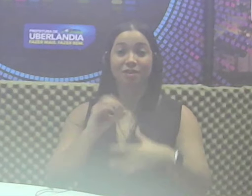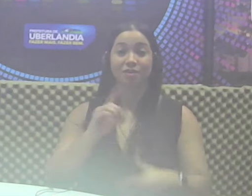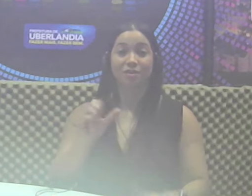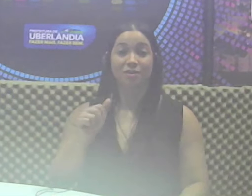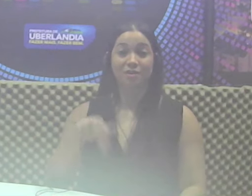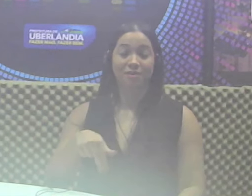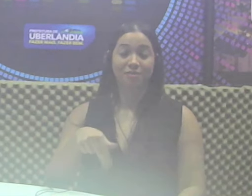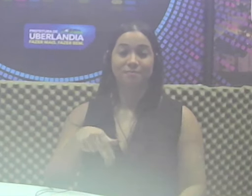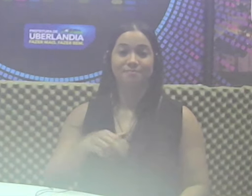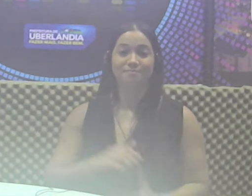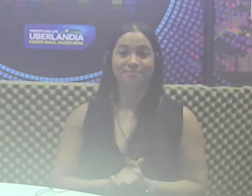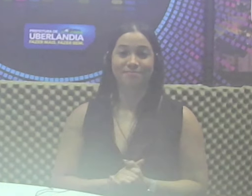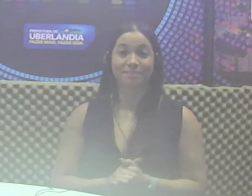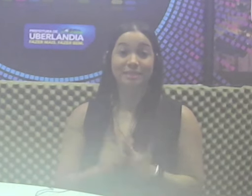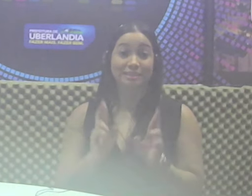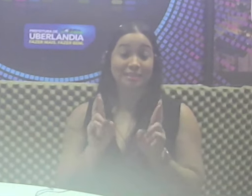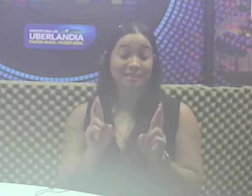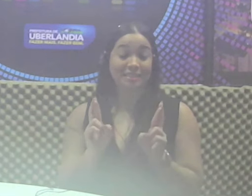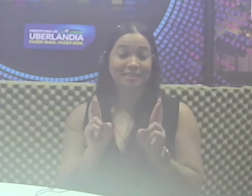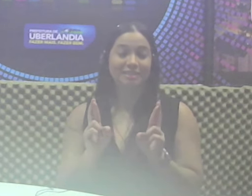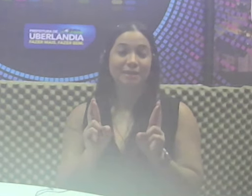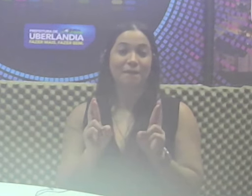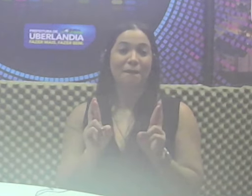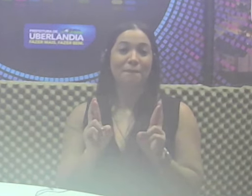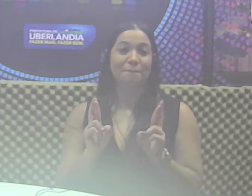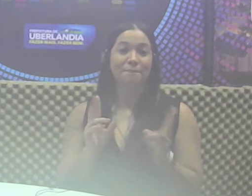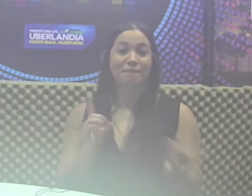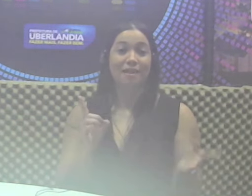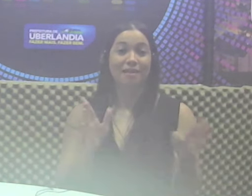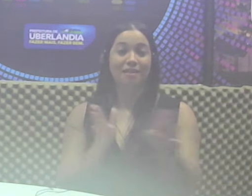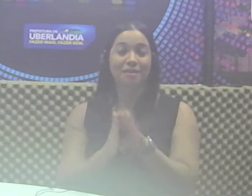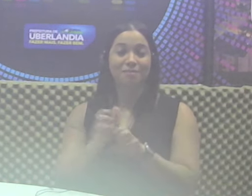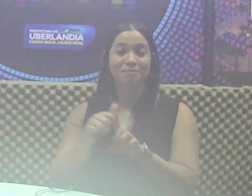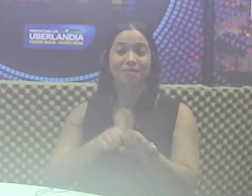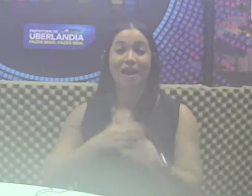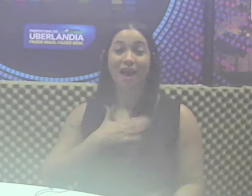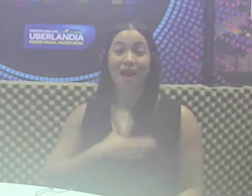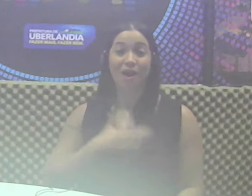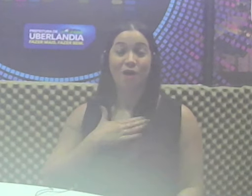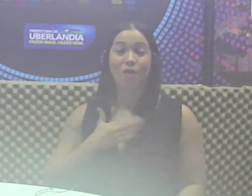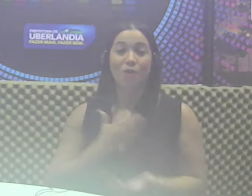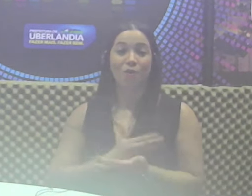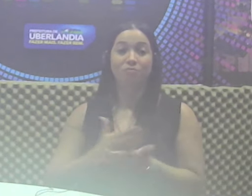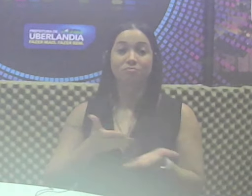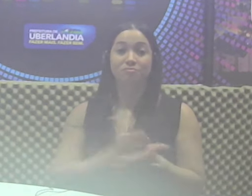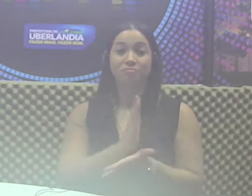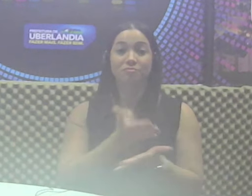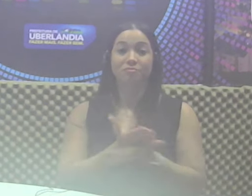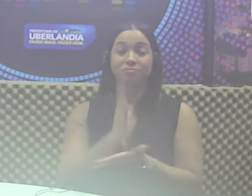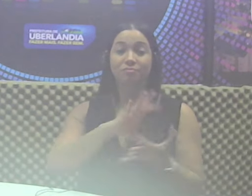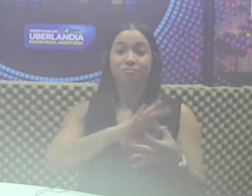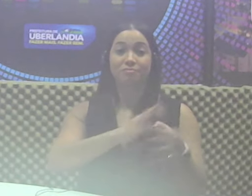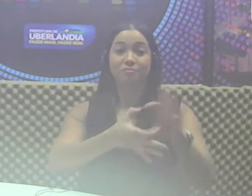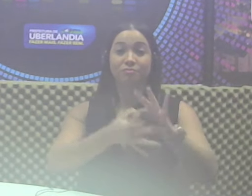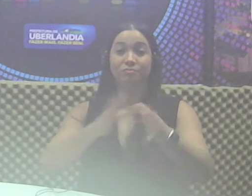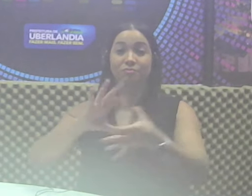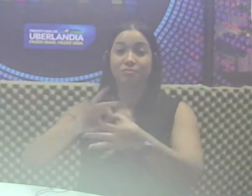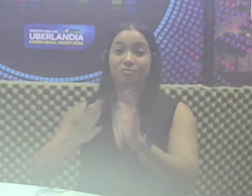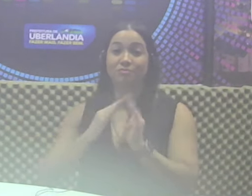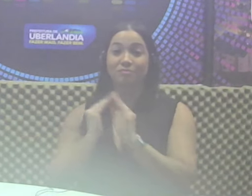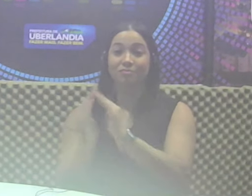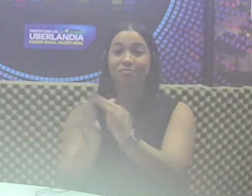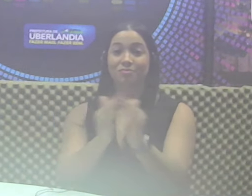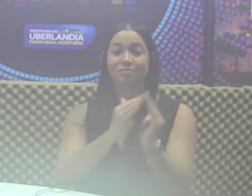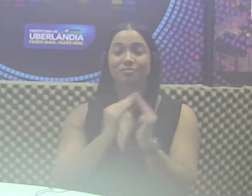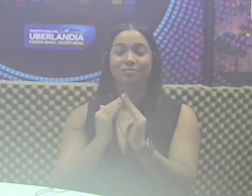Engenharia. A expectativa é que, até agosto, comecem a ser autorizadas as ligações da rede às moradias do